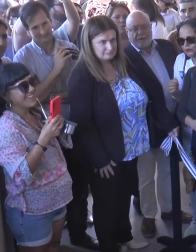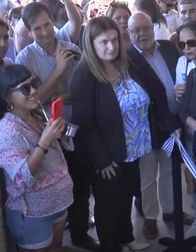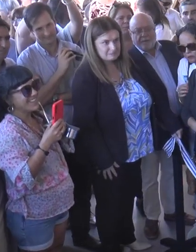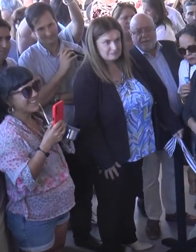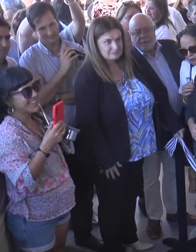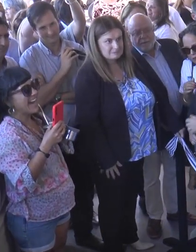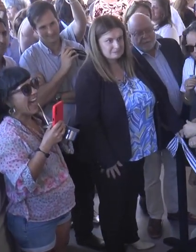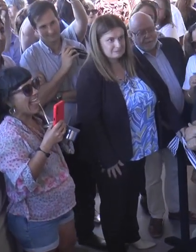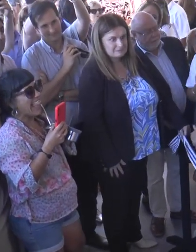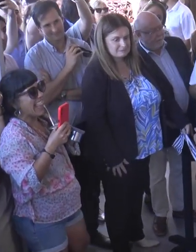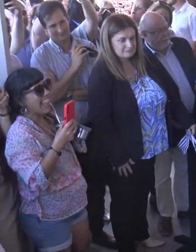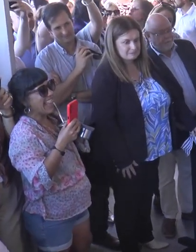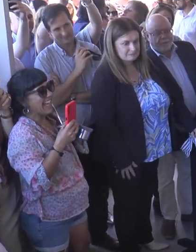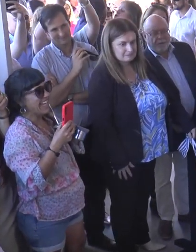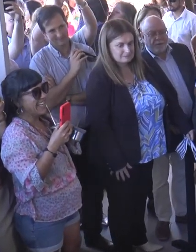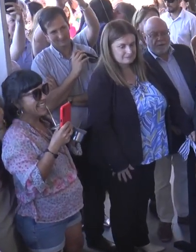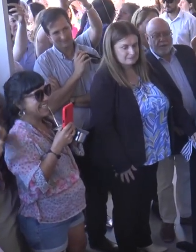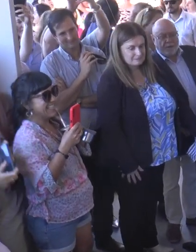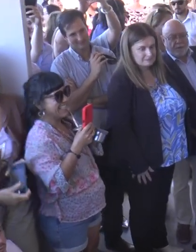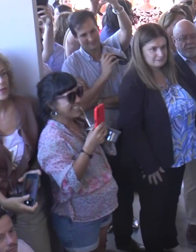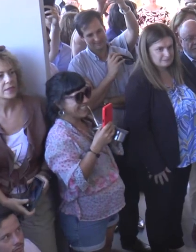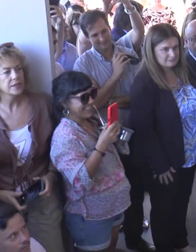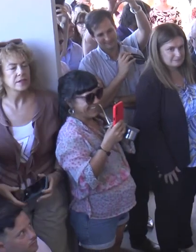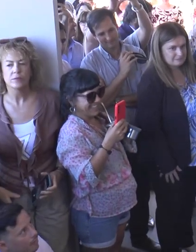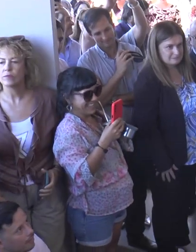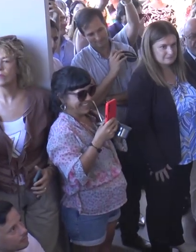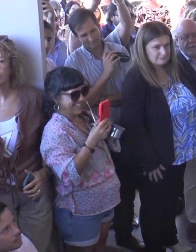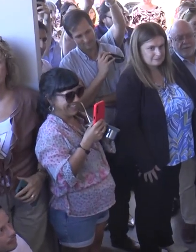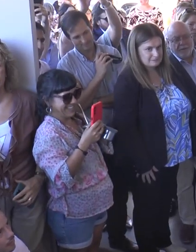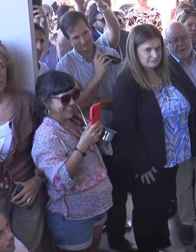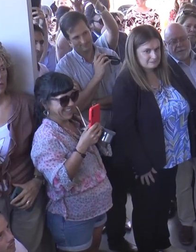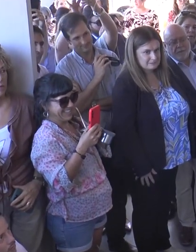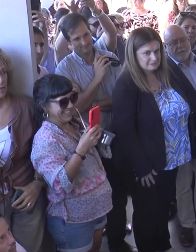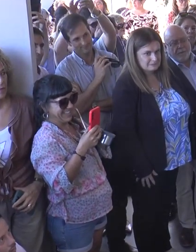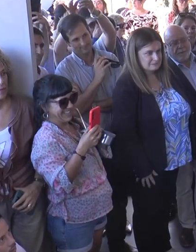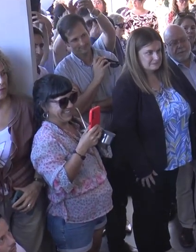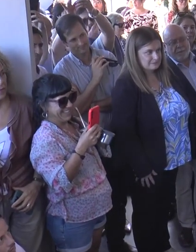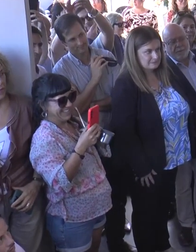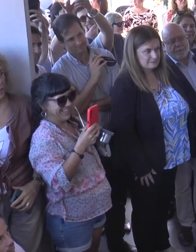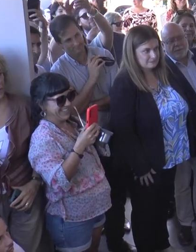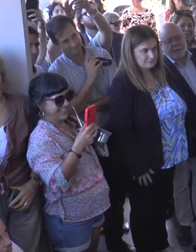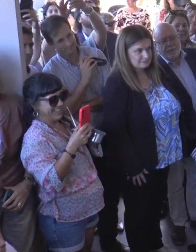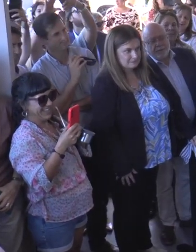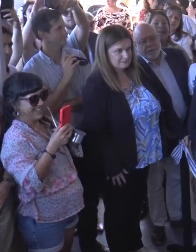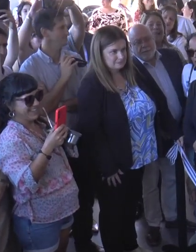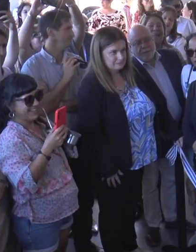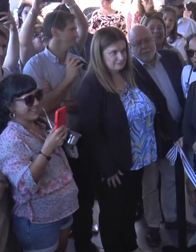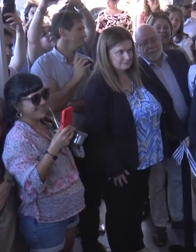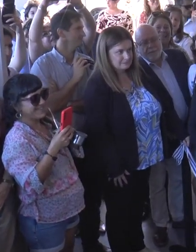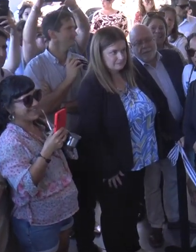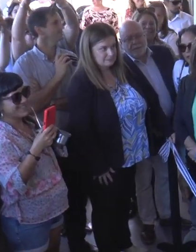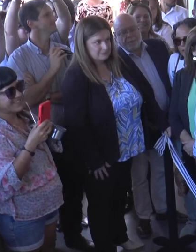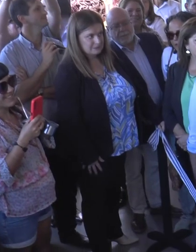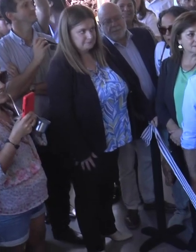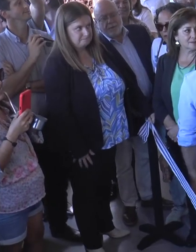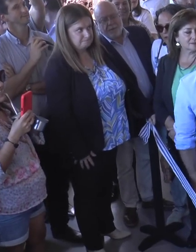Y yo no me puedo olvidar, porque tengo que hacer un poquito de historia de cómo es esto. Acá era el hogar de varones. Esto pertenecía al hogar de varones,